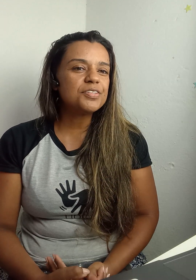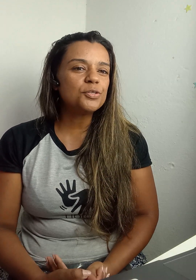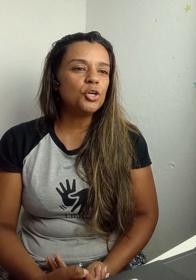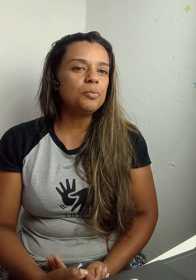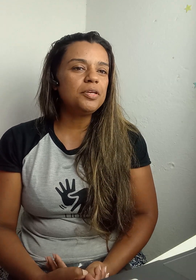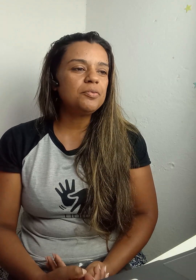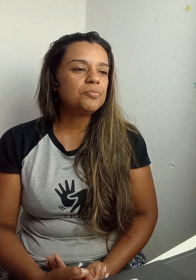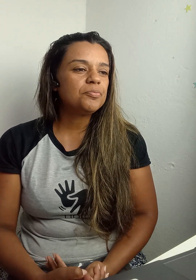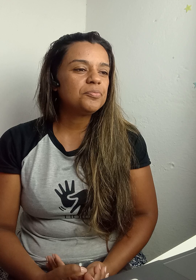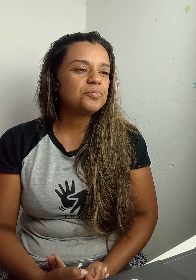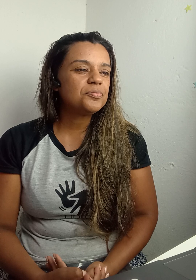fazer o nome?